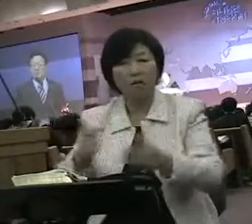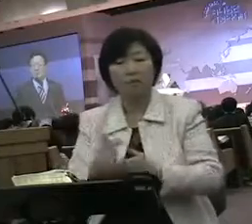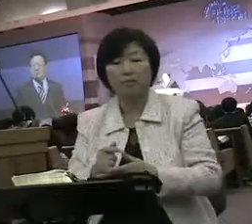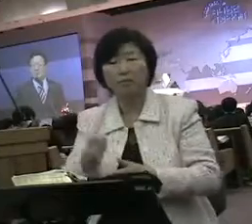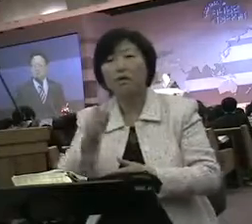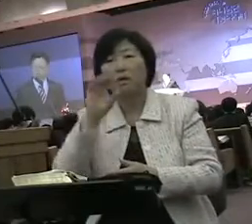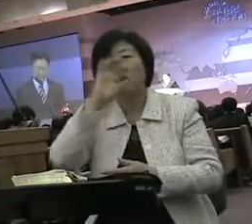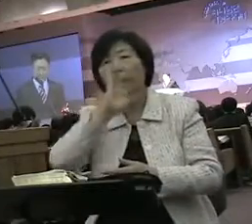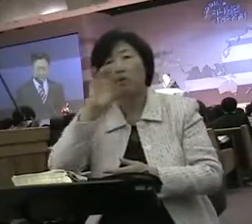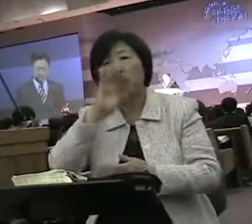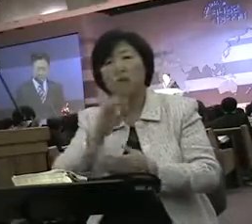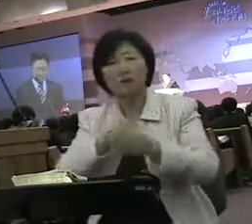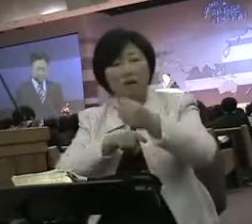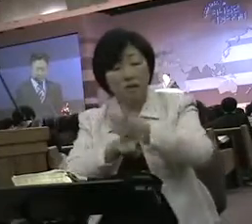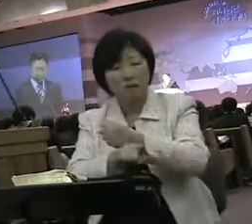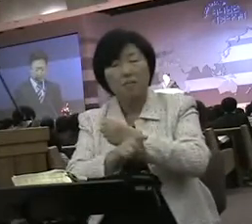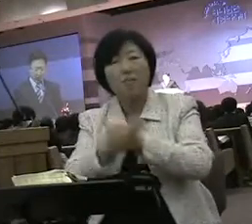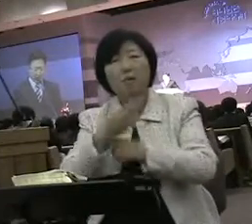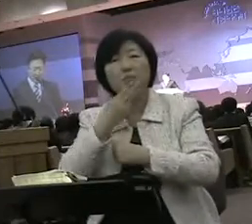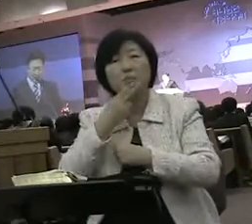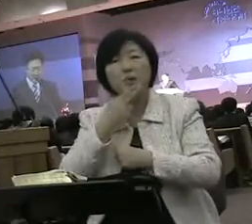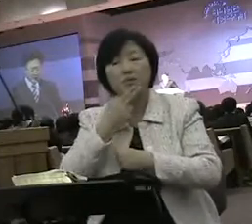그 훈련이 아무 의미가 없겠죠.